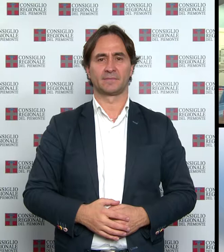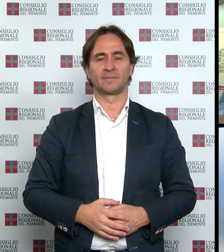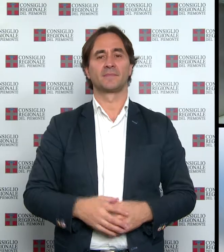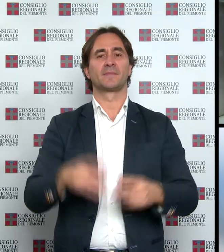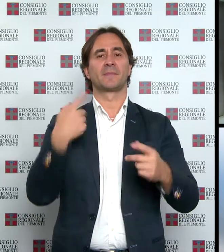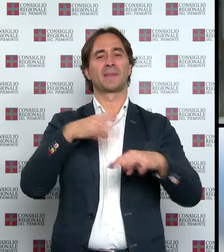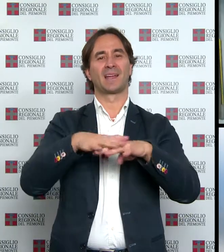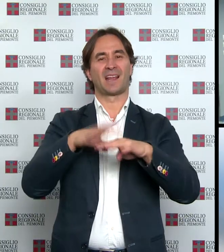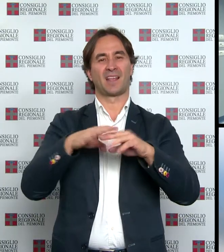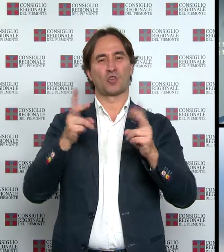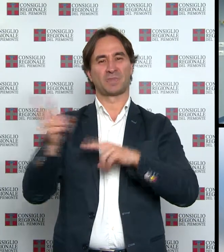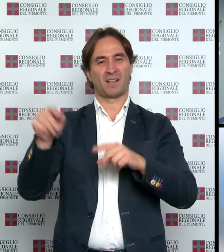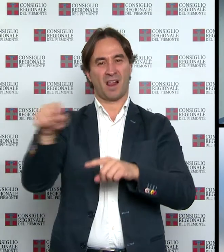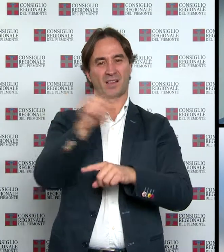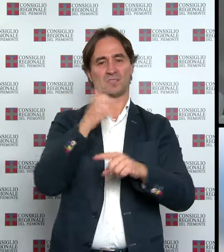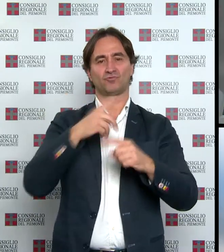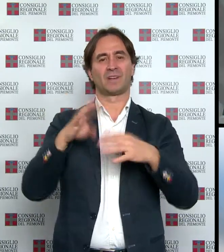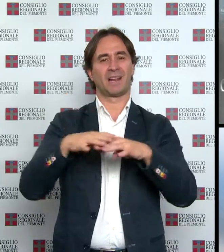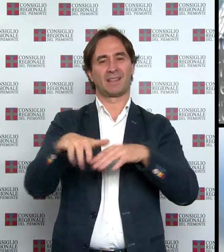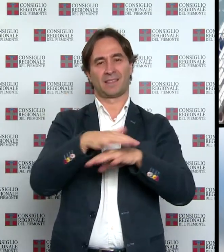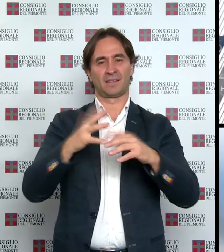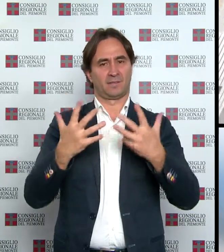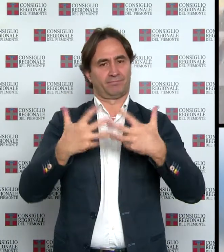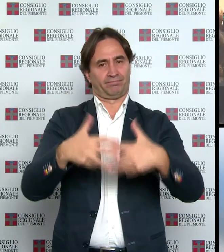Riorganizzazione della rete ospedaliera.